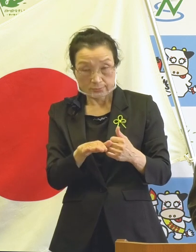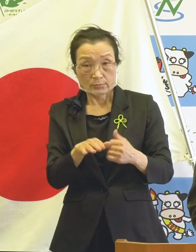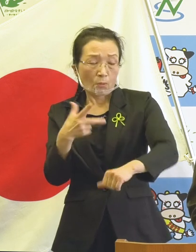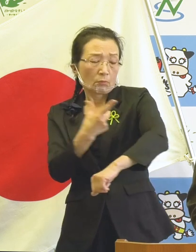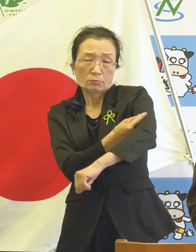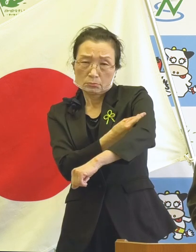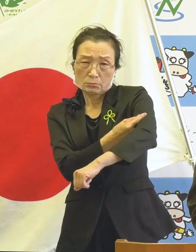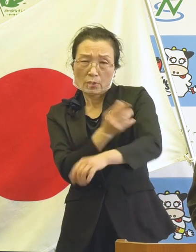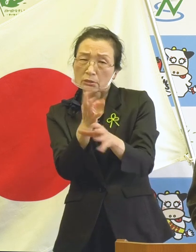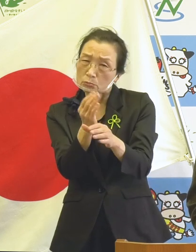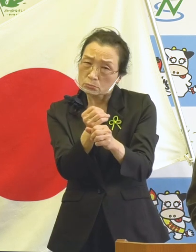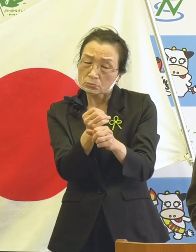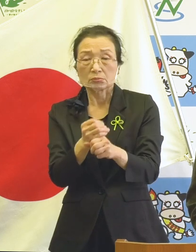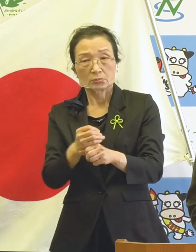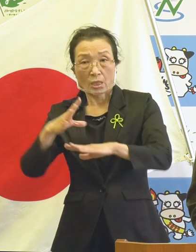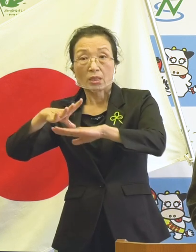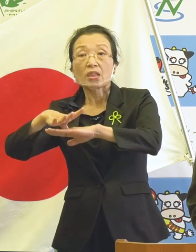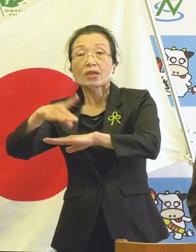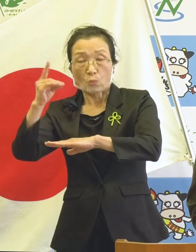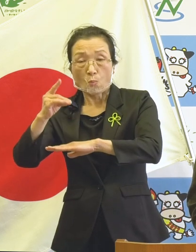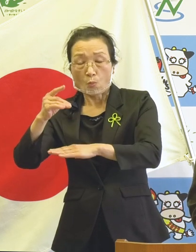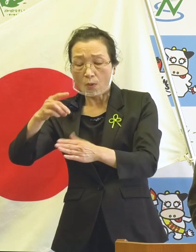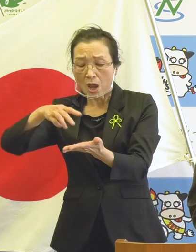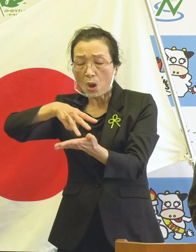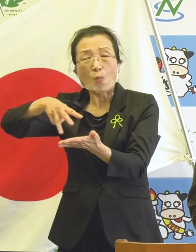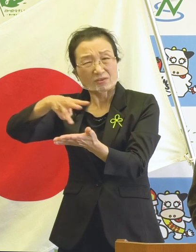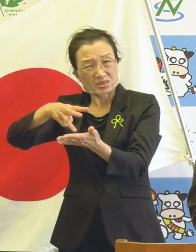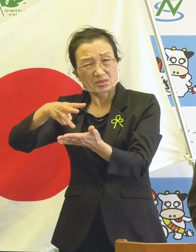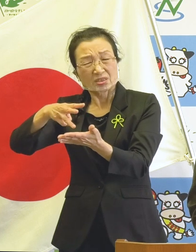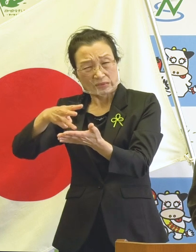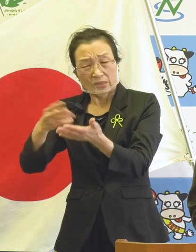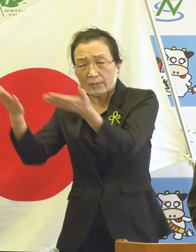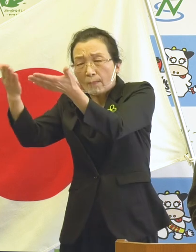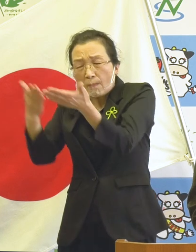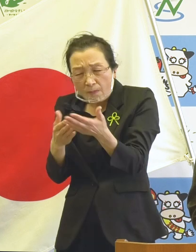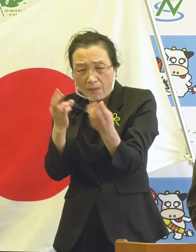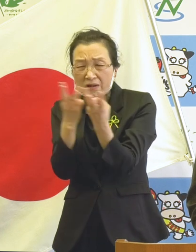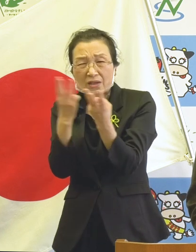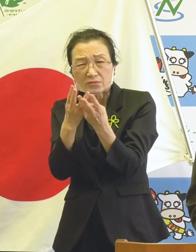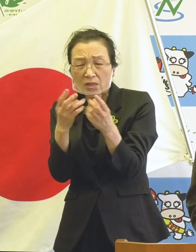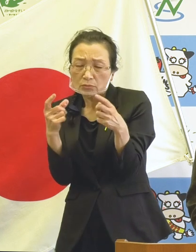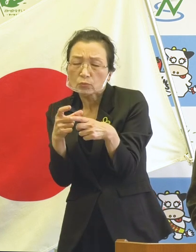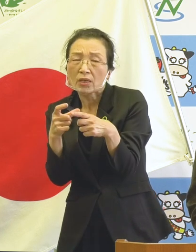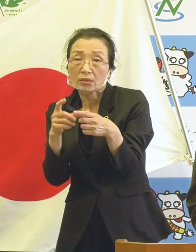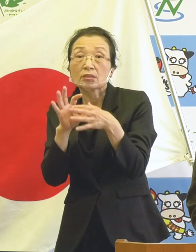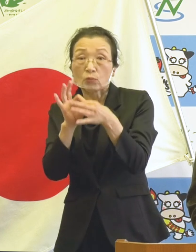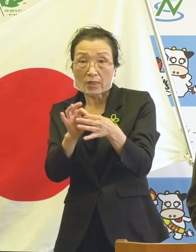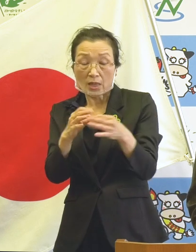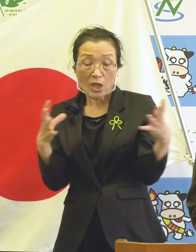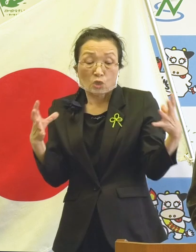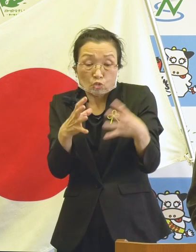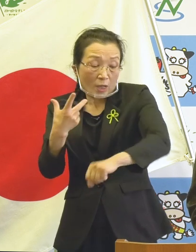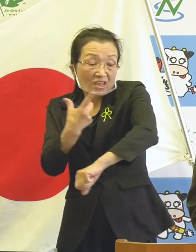が、最初はワクチン供給が非常に限られていることから、集団接種を行う